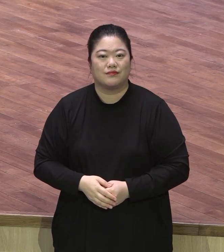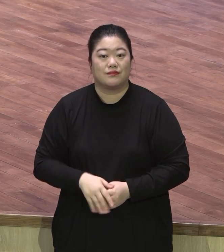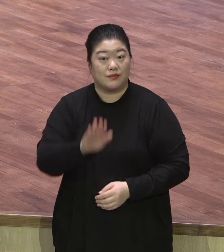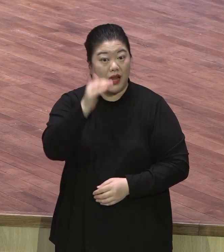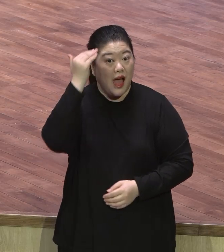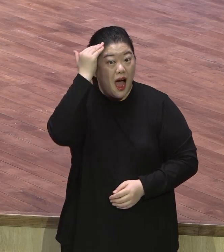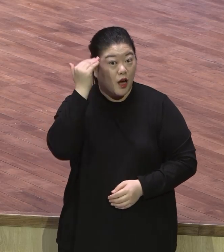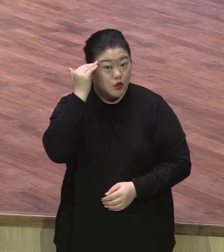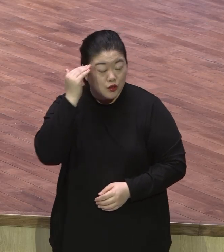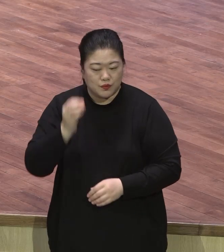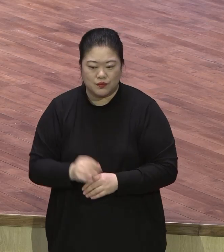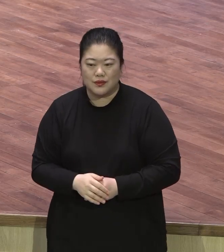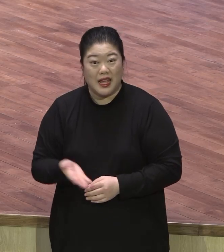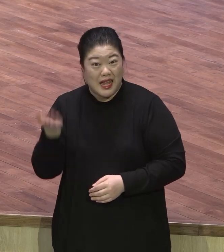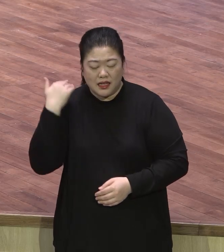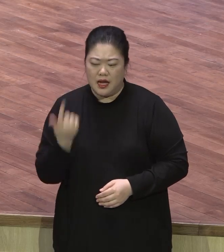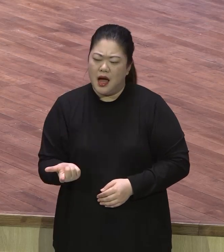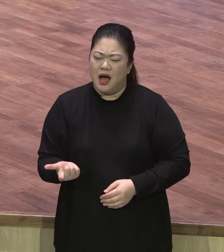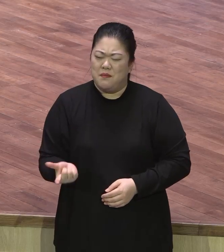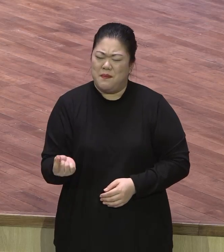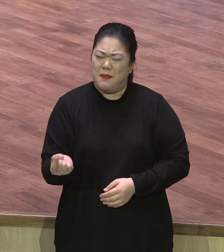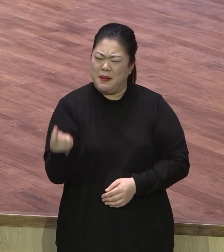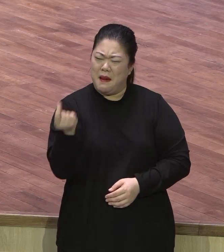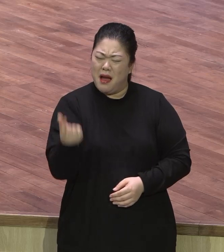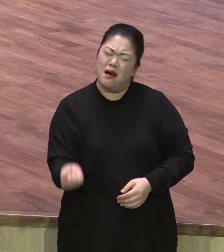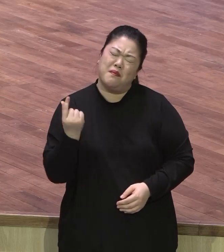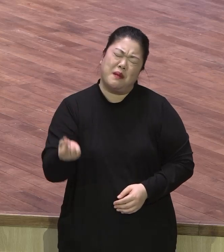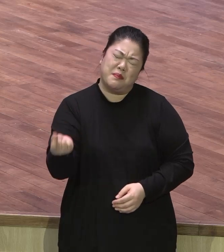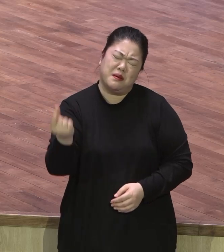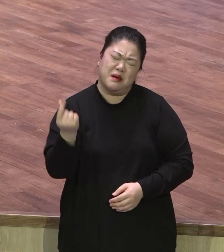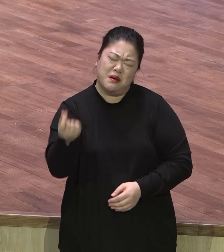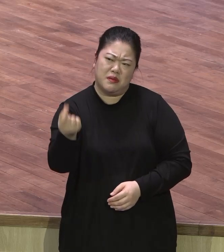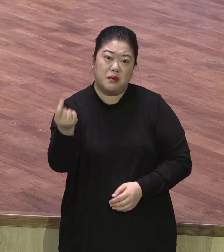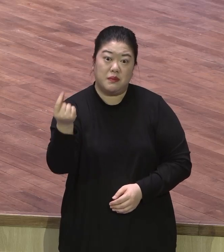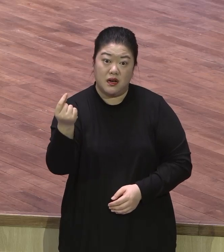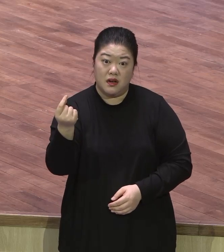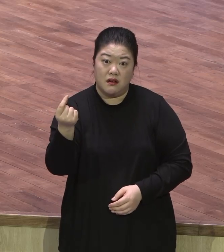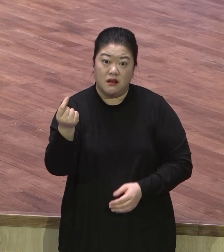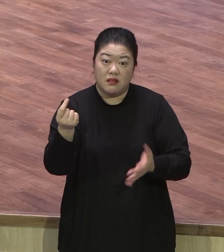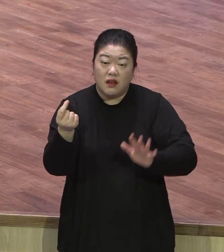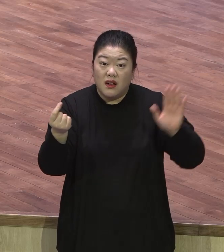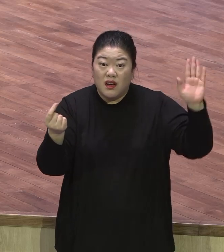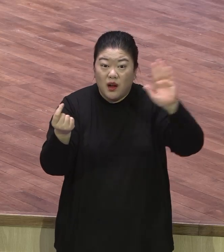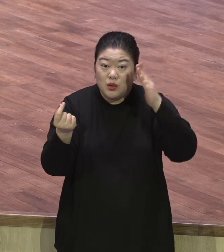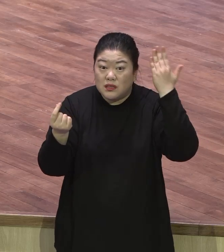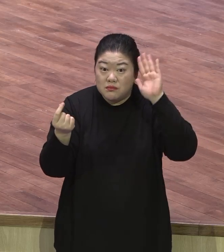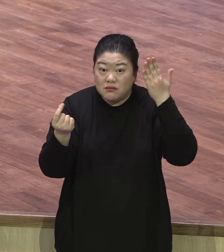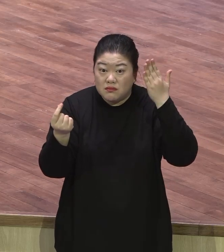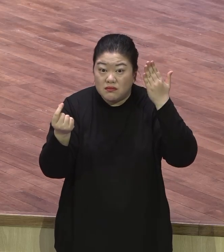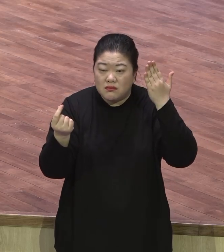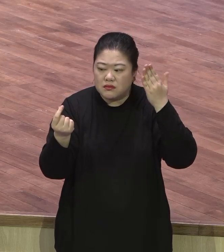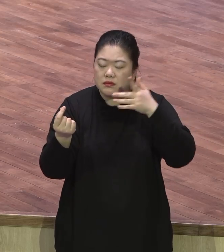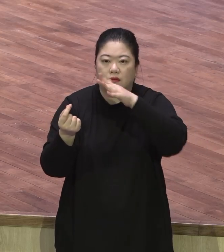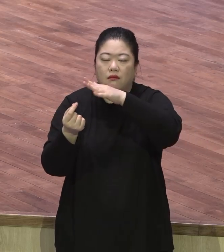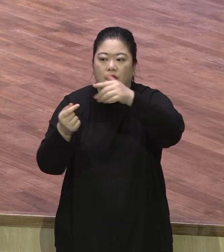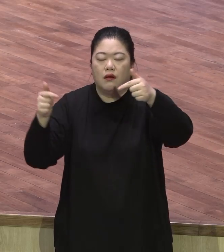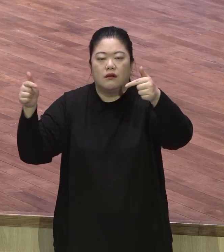열정이 지금 사라지고 있어요 열정이 자꾸 사라져요 조급함을 갚는 것이 아니라